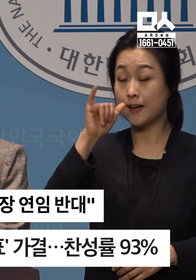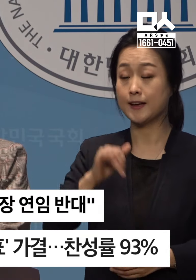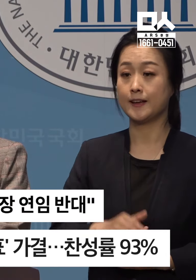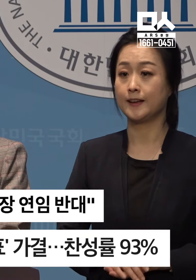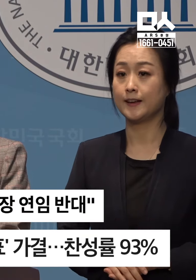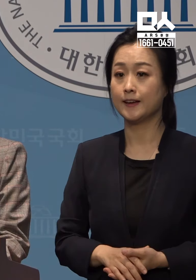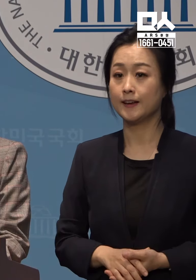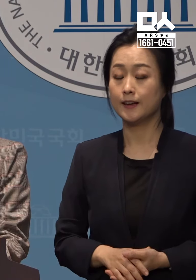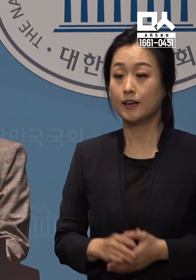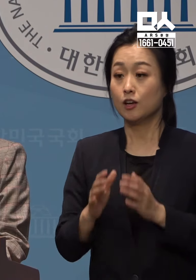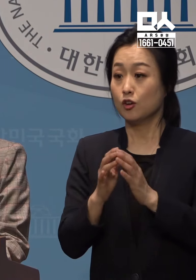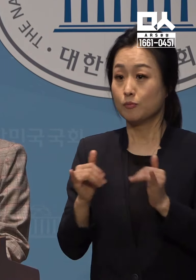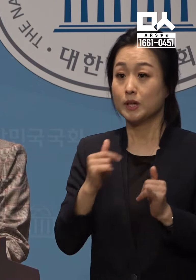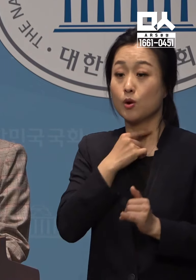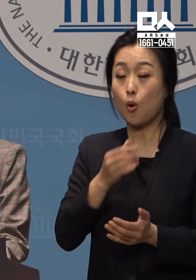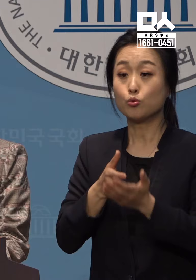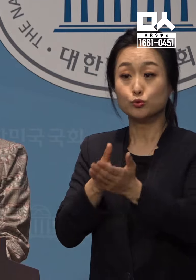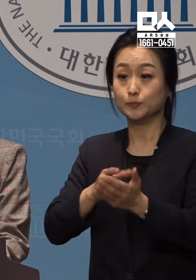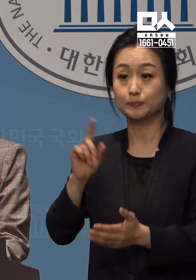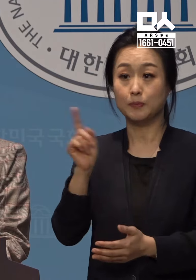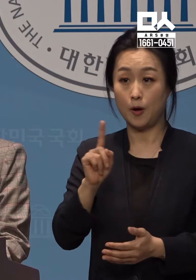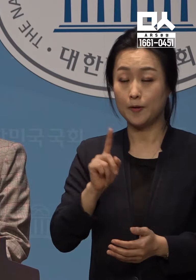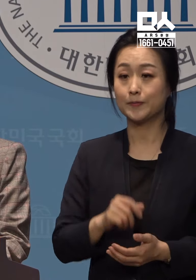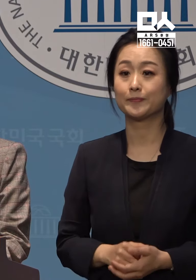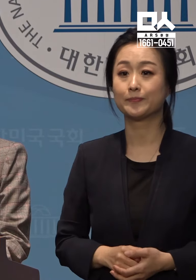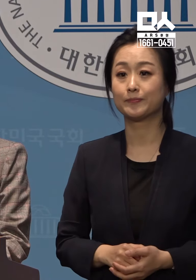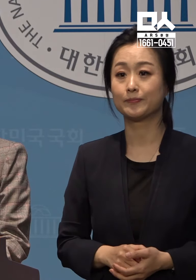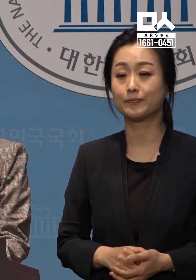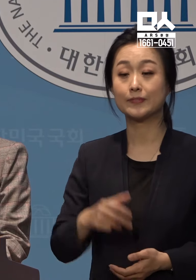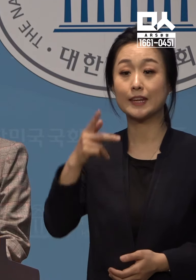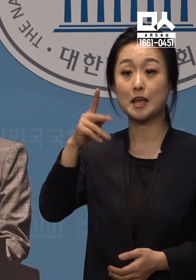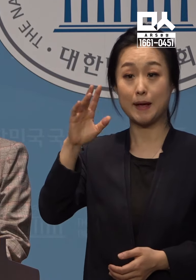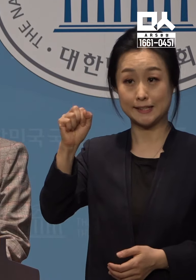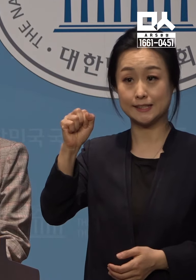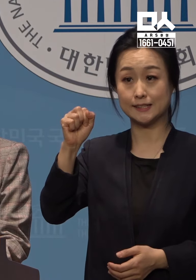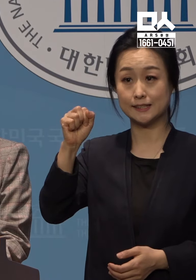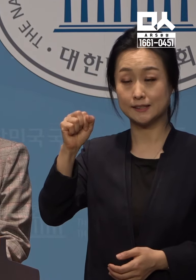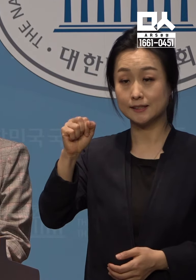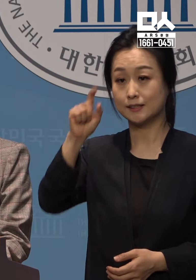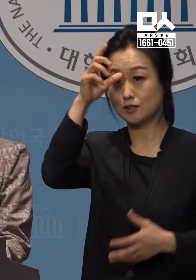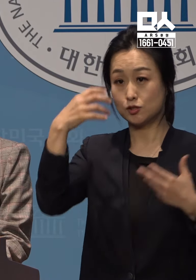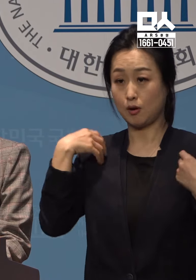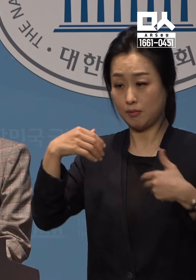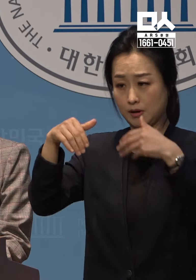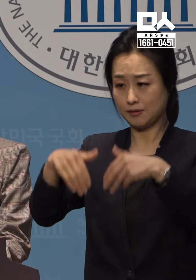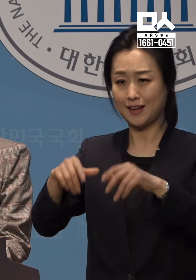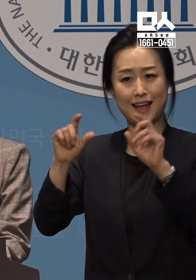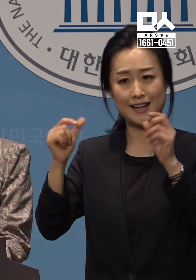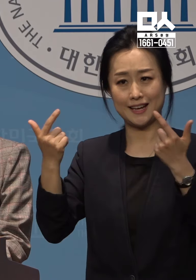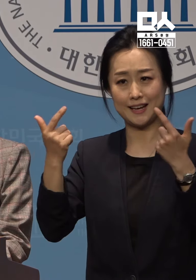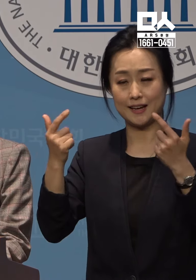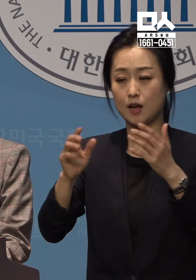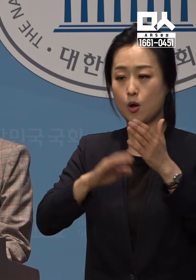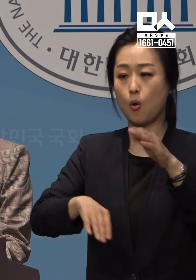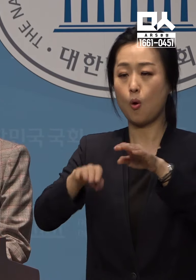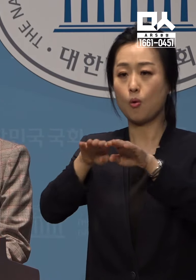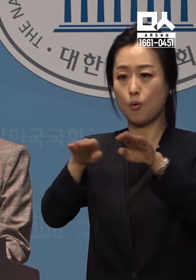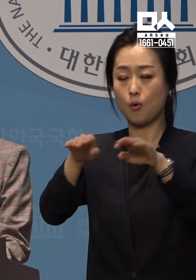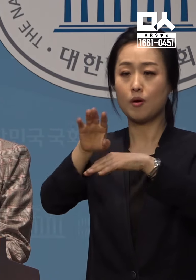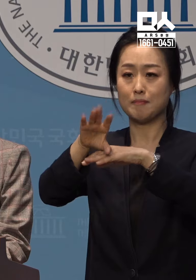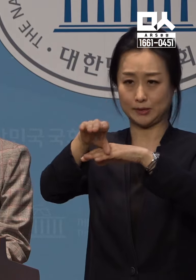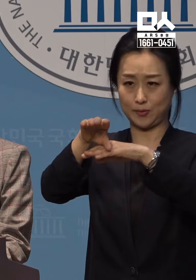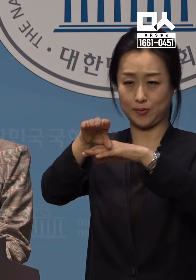불러올뿐입니다 국민의 요구는 분명합니다 KBS N 권력의 도구가 아닌 진정한 공영방송이